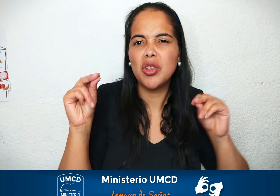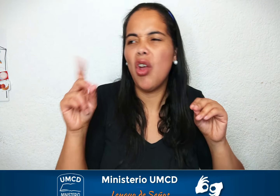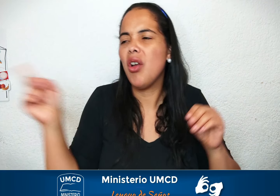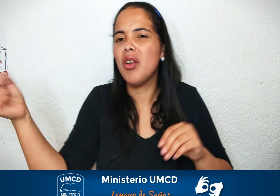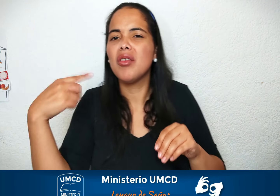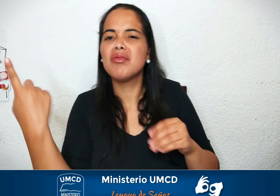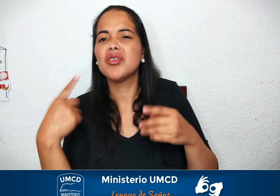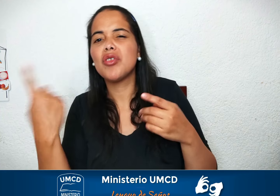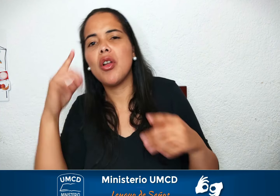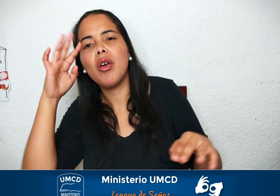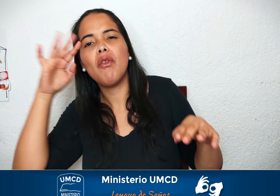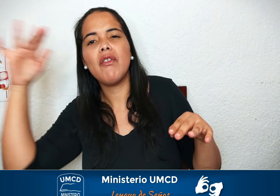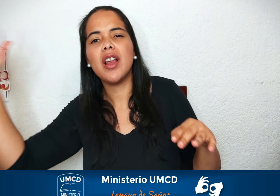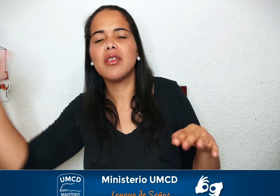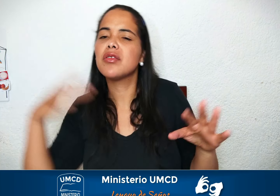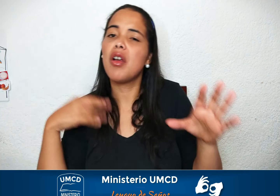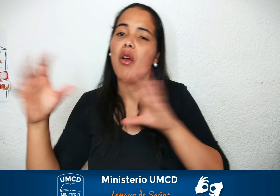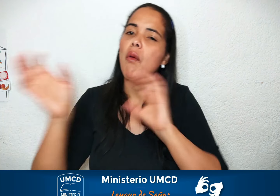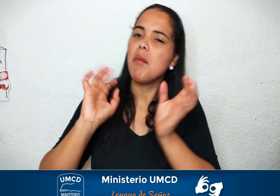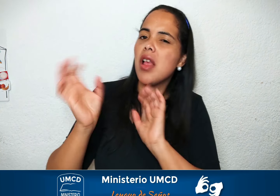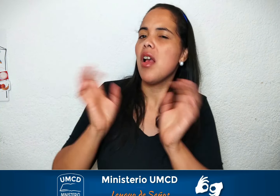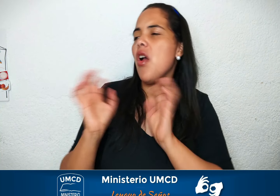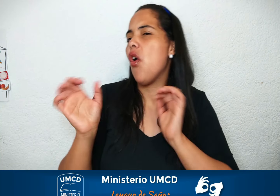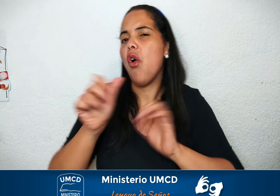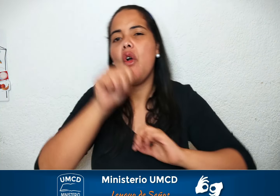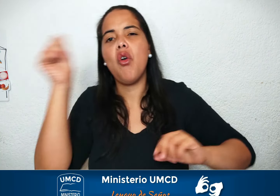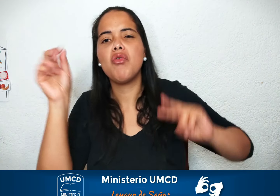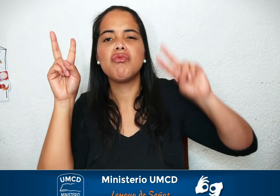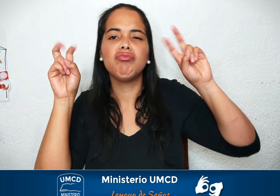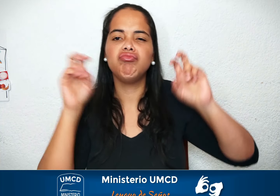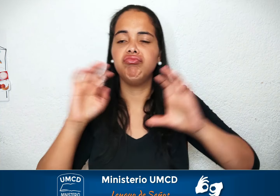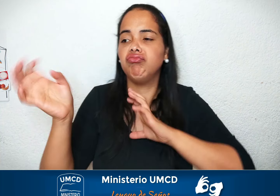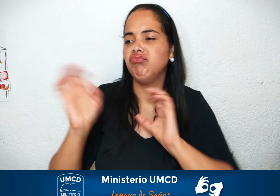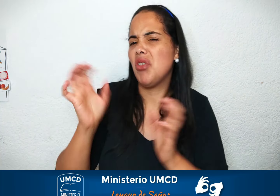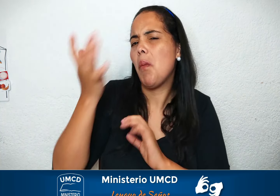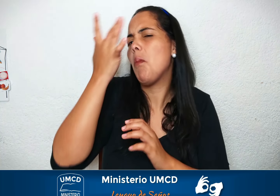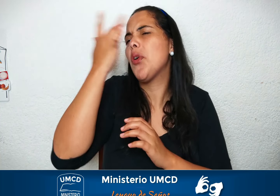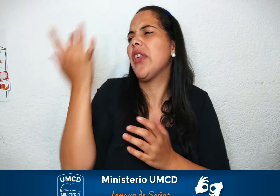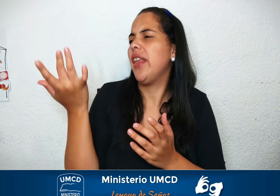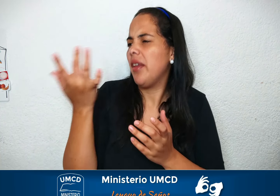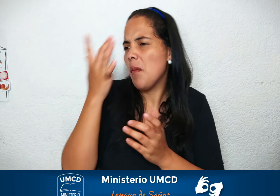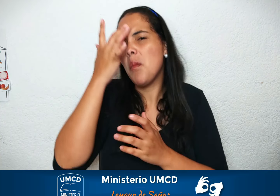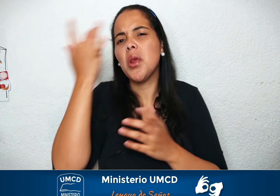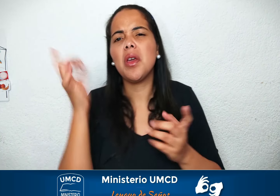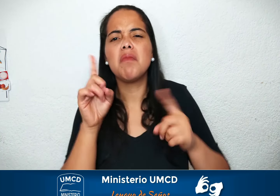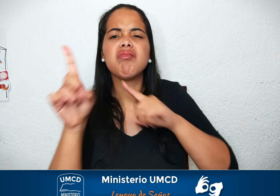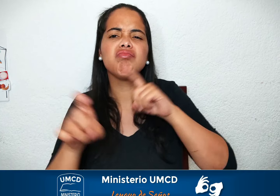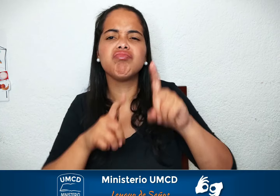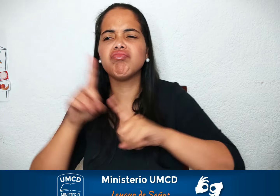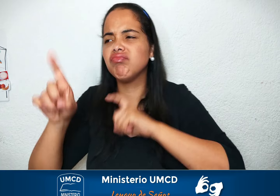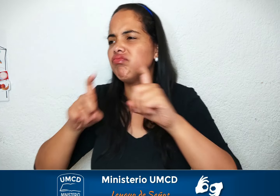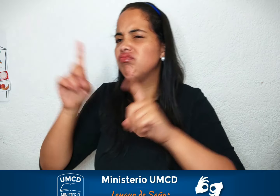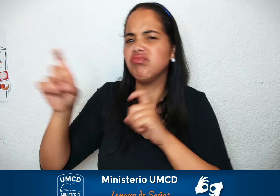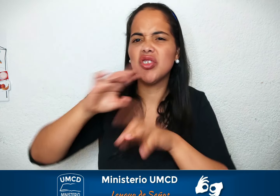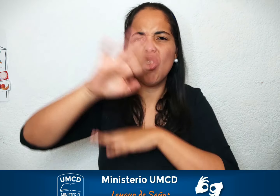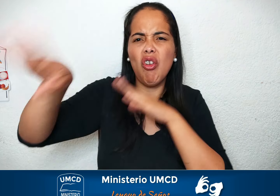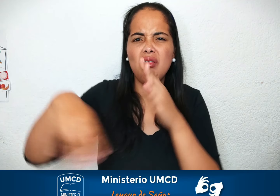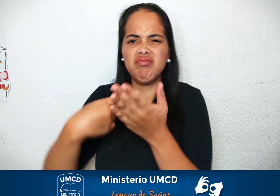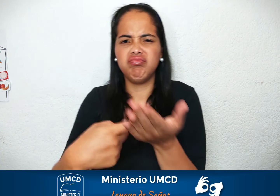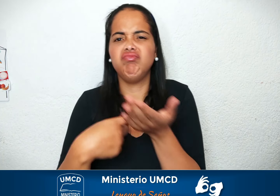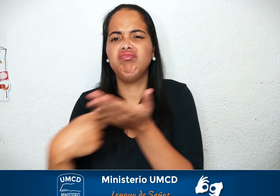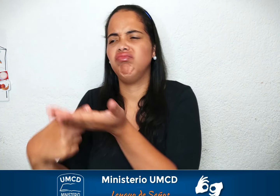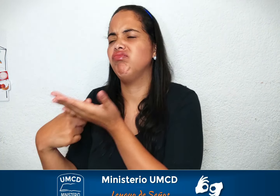largas pláticas en las que, por diferentes razones, argumentaban y consideraban muchas